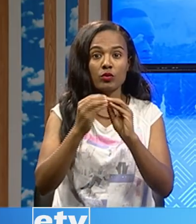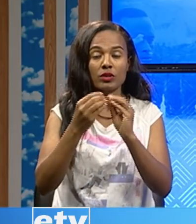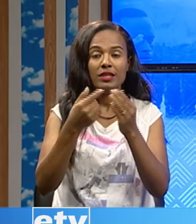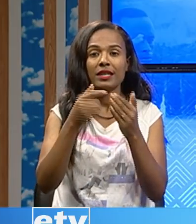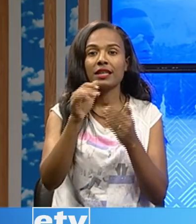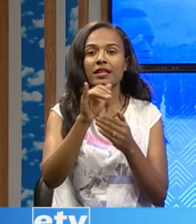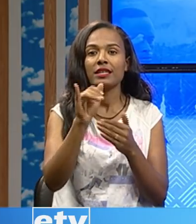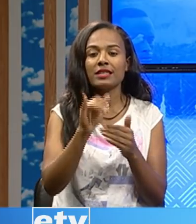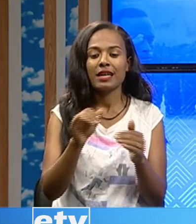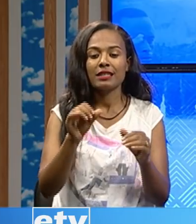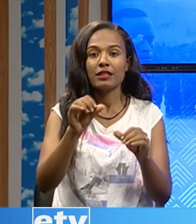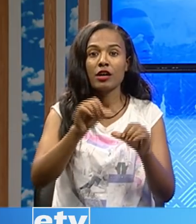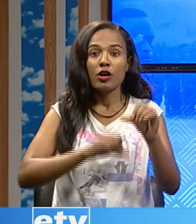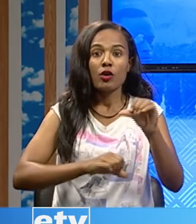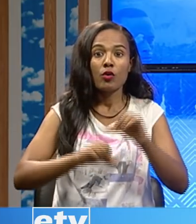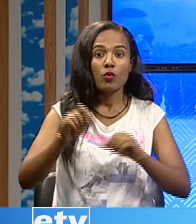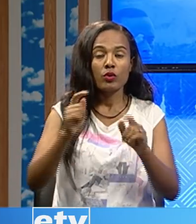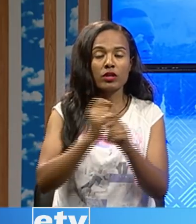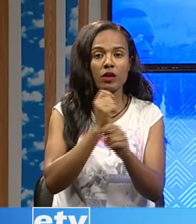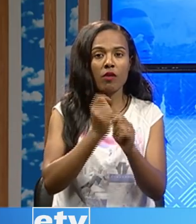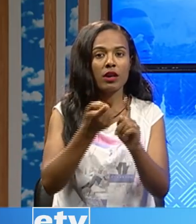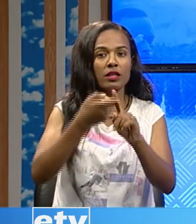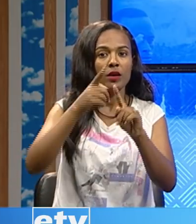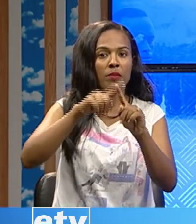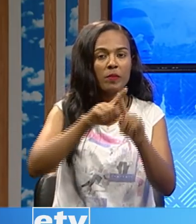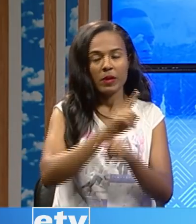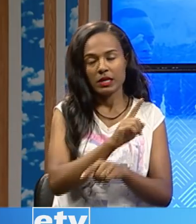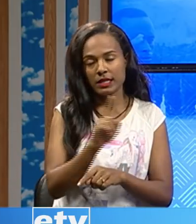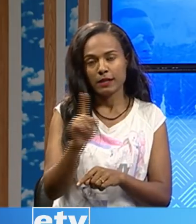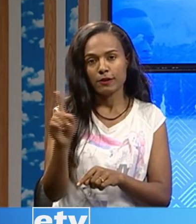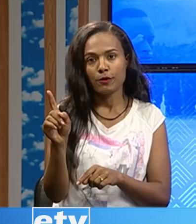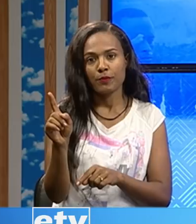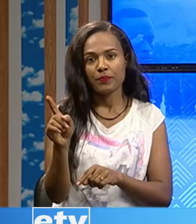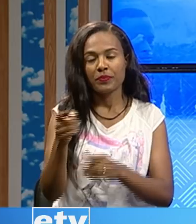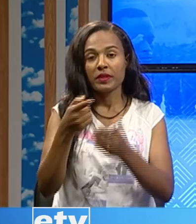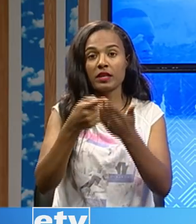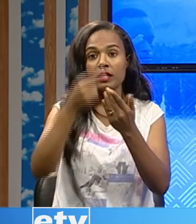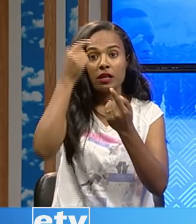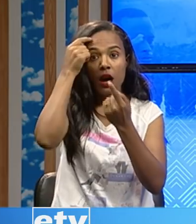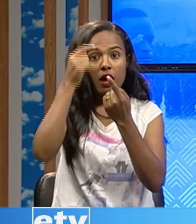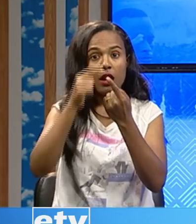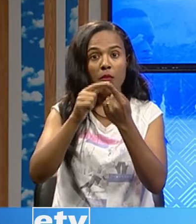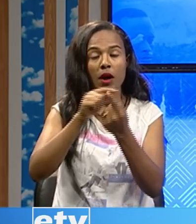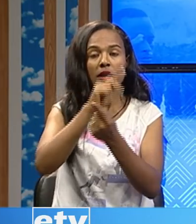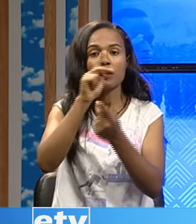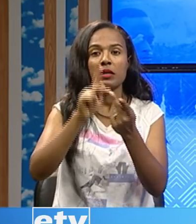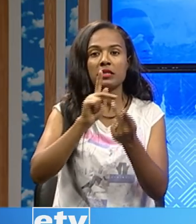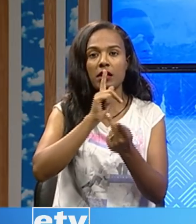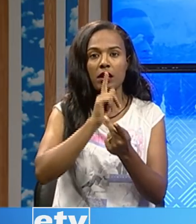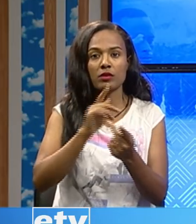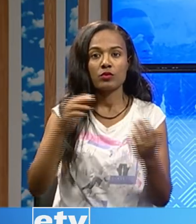አይነት እኩይ ተግባራት የሚመለስ ኃይል አይደለም። ይህን ዓላማ ለማሳካት